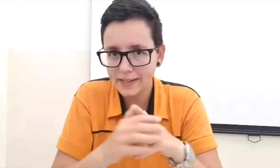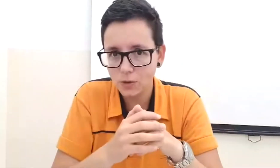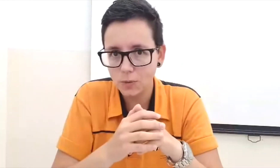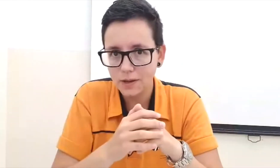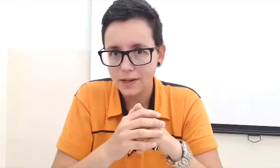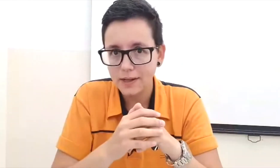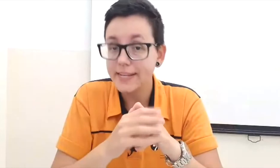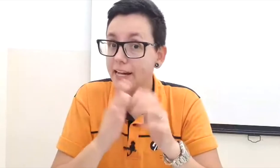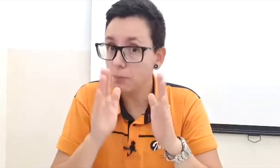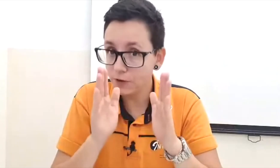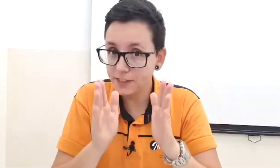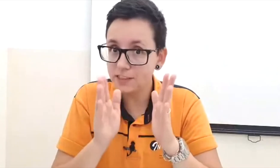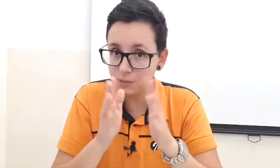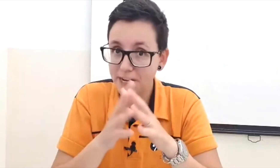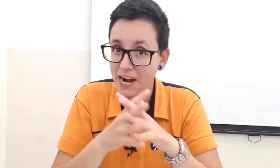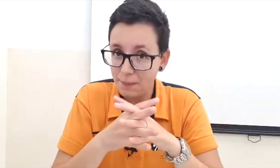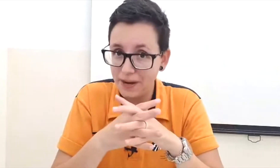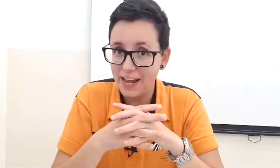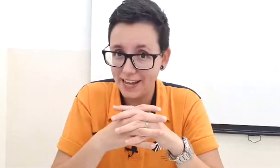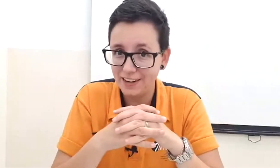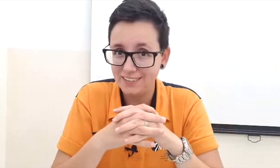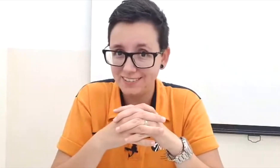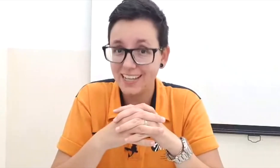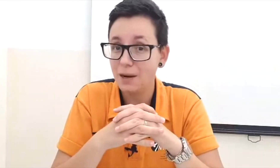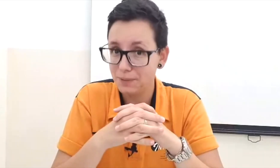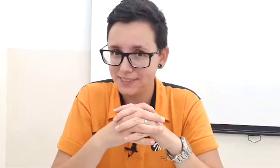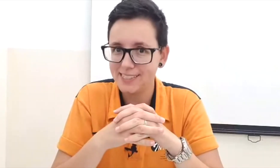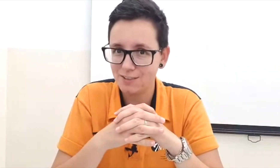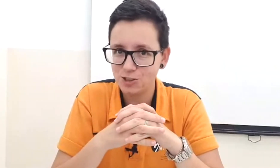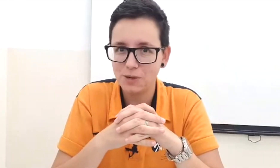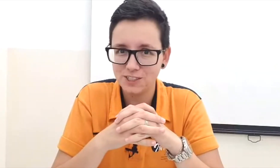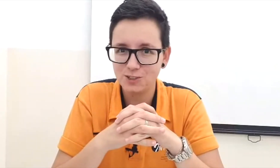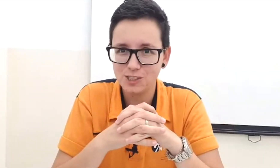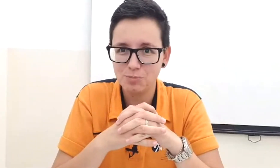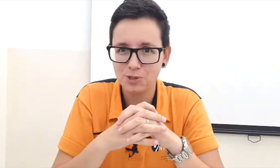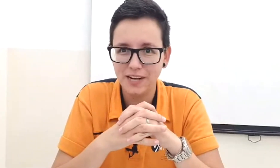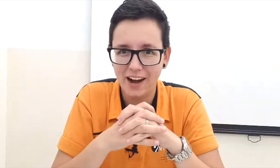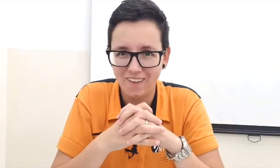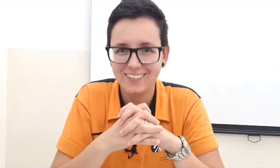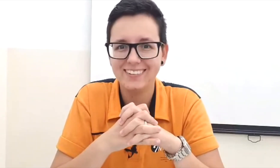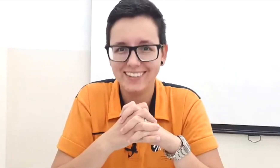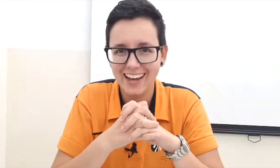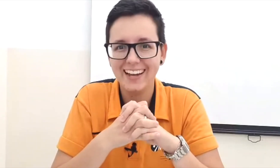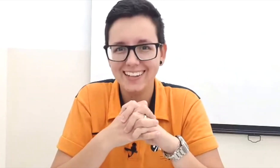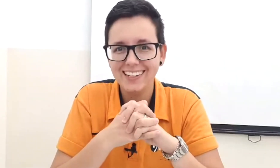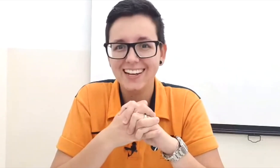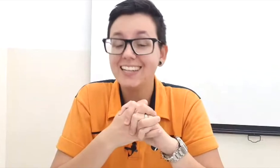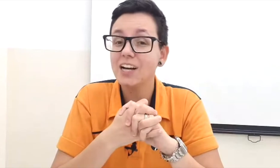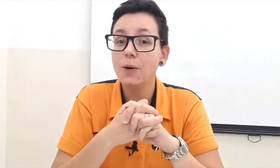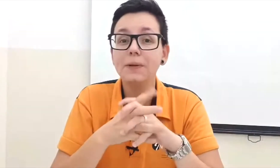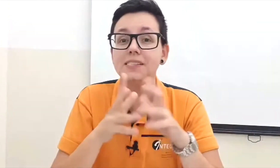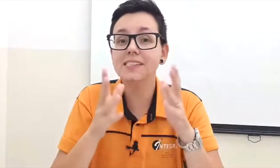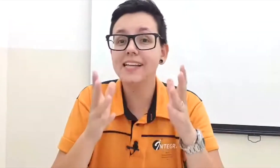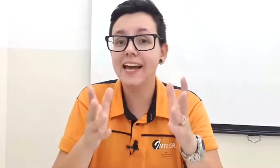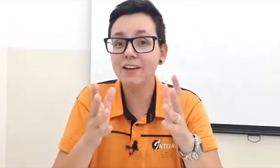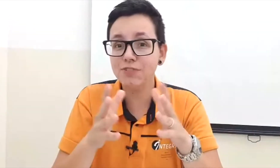compreendeu. E era importante explicar para ela que ela precisava tomar anticoncepcional, né? Então eu precisei